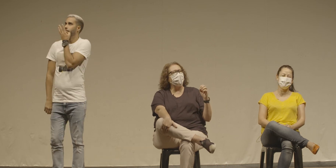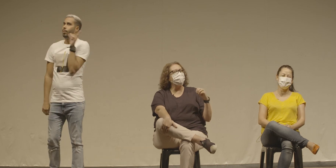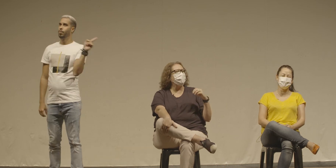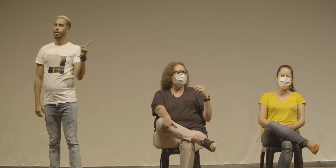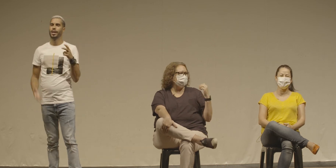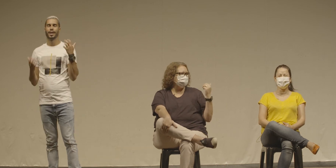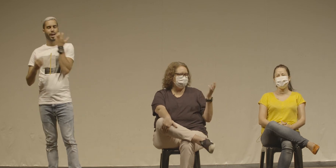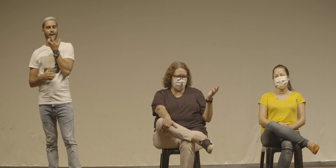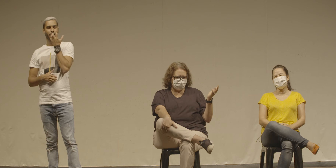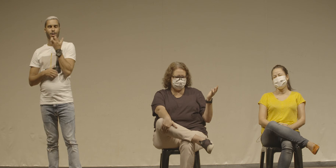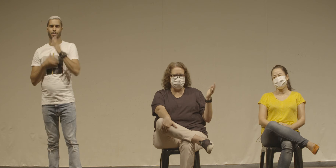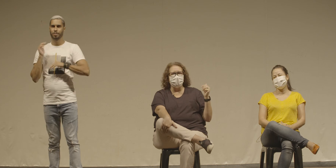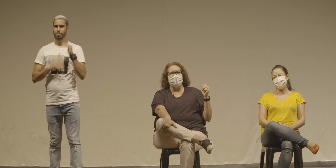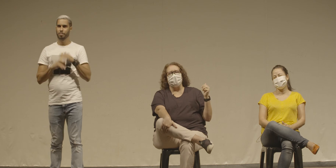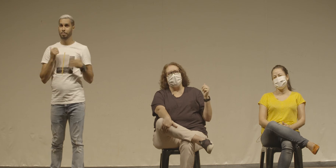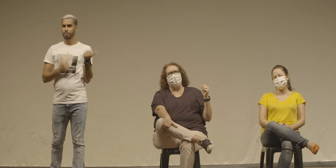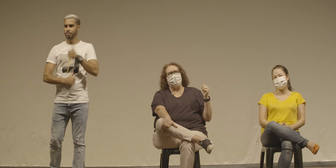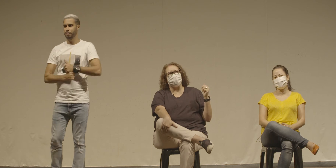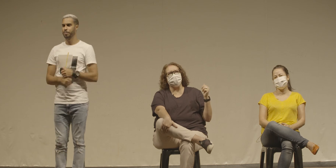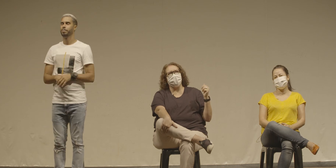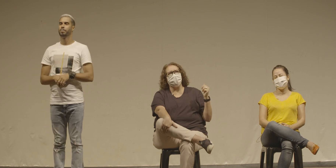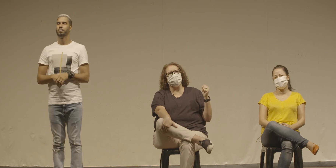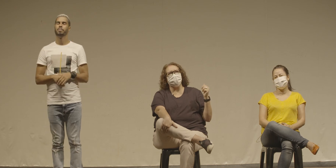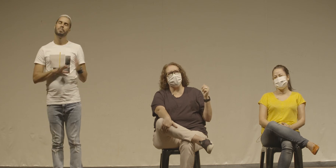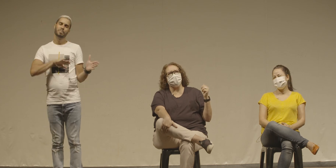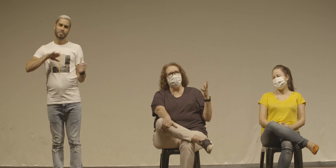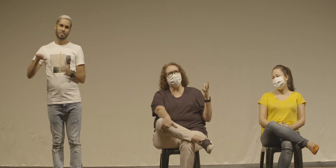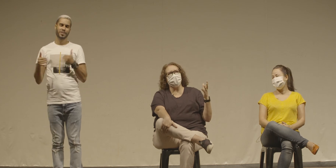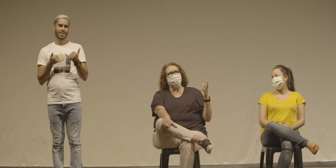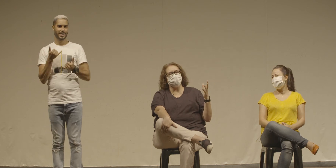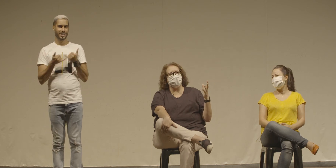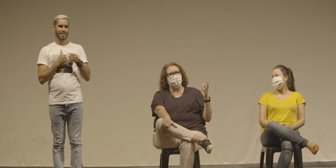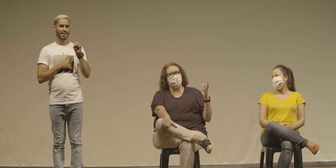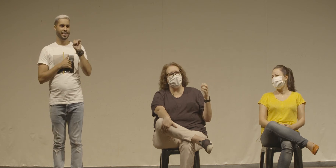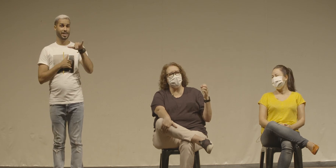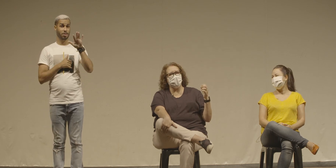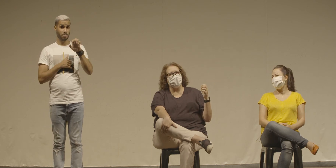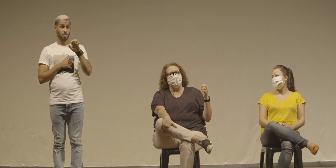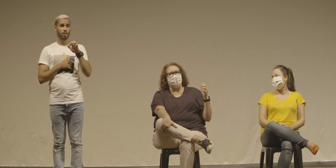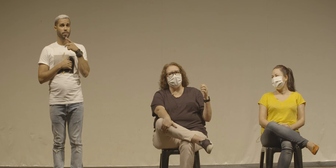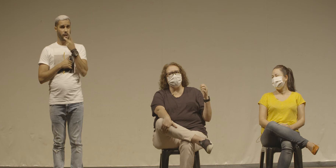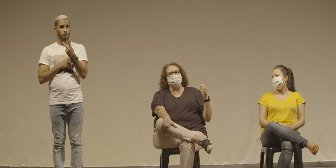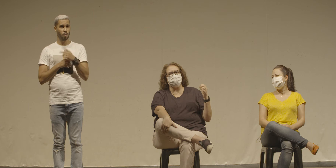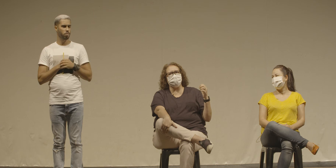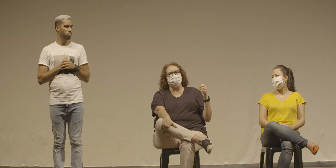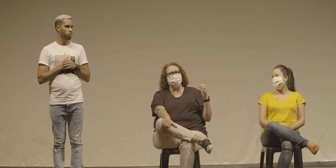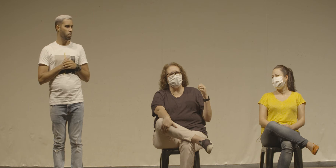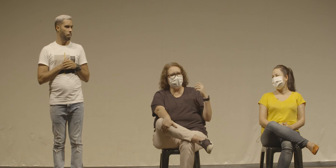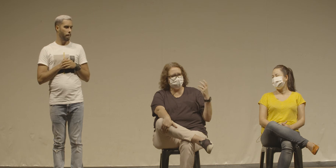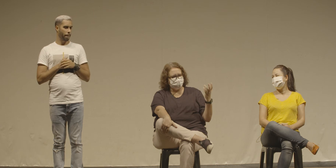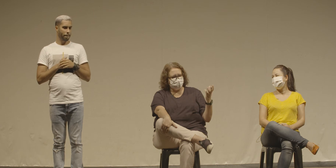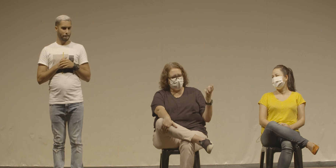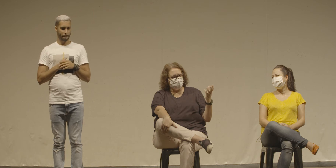E aí, brincadeiras à parte, a Simone comentou isso, né? Assim, ela